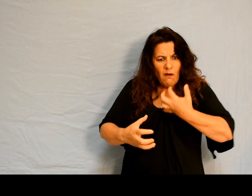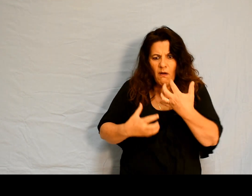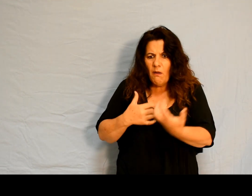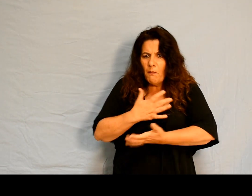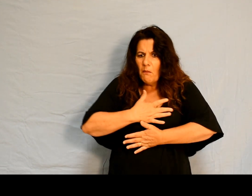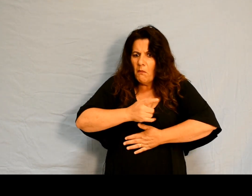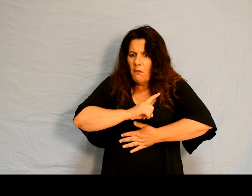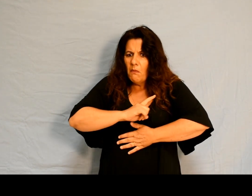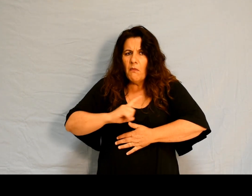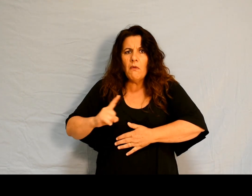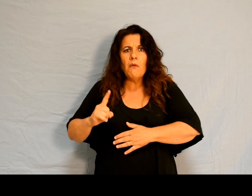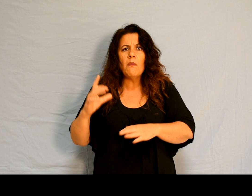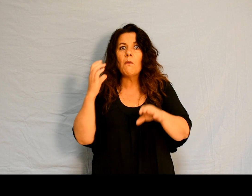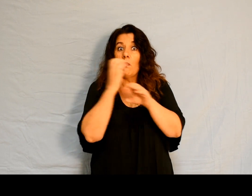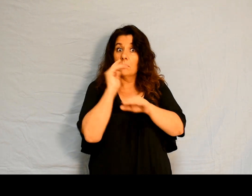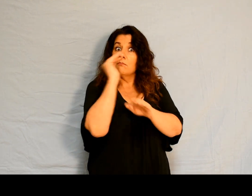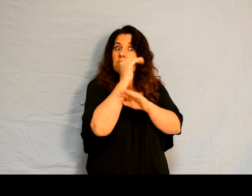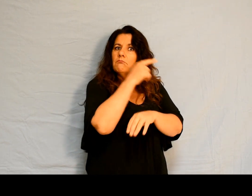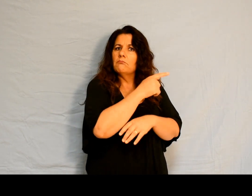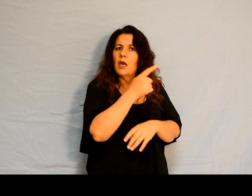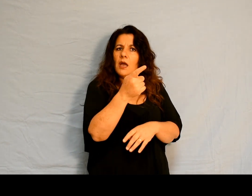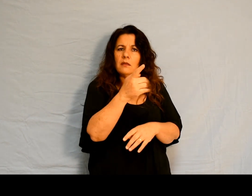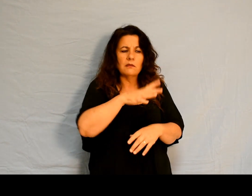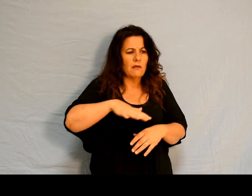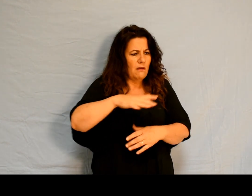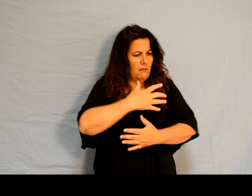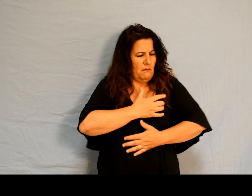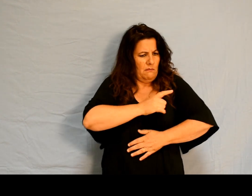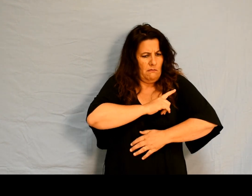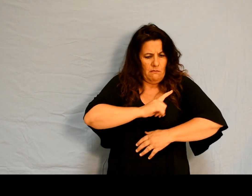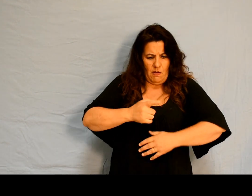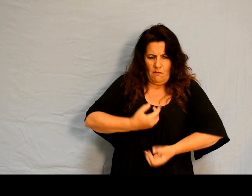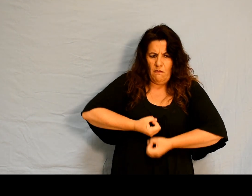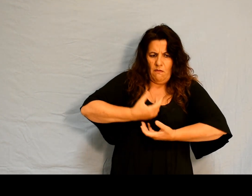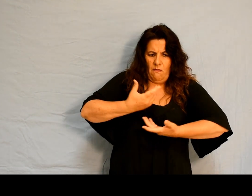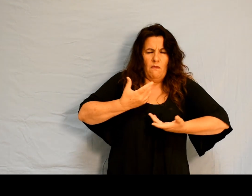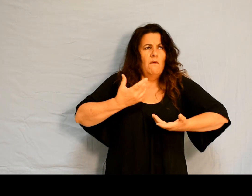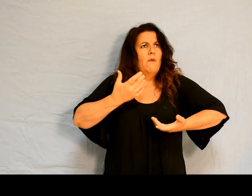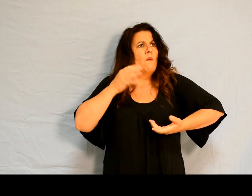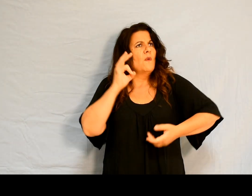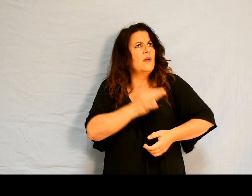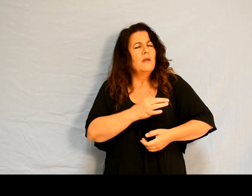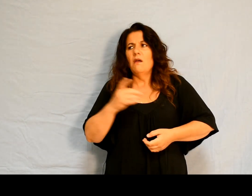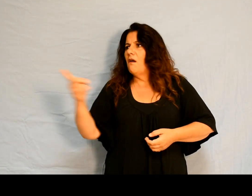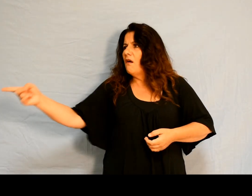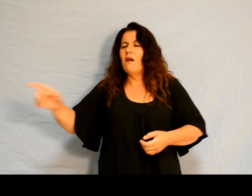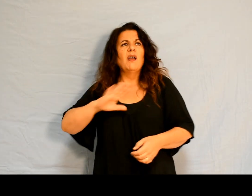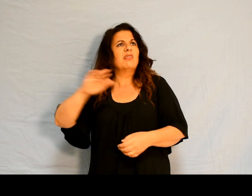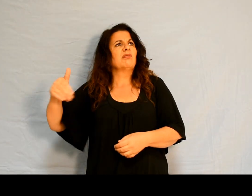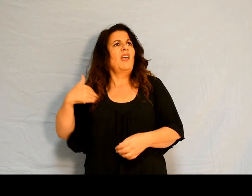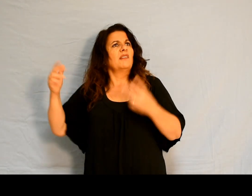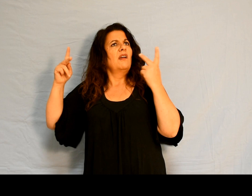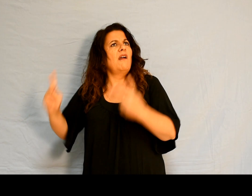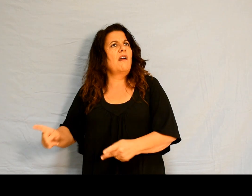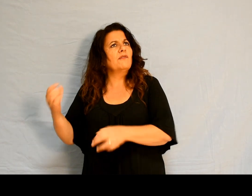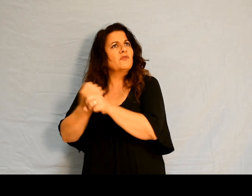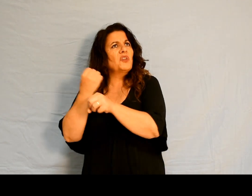Ceux-là, les derniers venus, n'ont fait qu'1 heure, et tu les traites à l'égal de nous, qui avons enduré le poids du jour et la